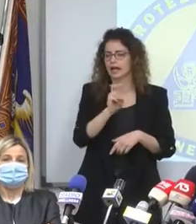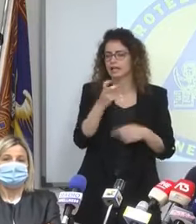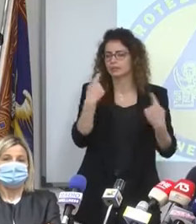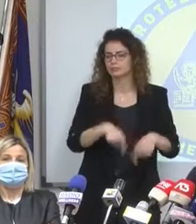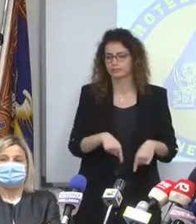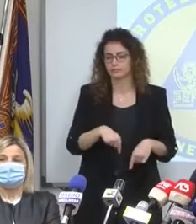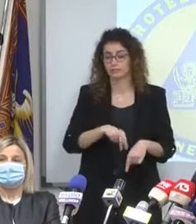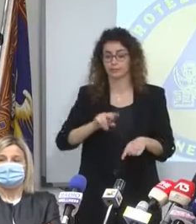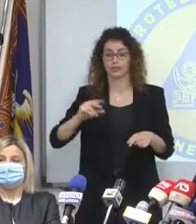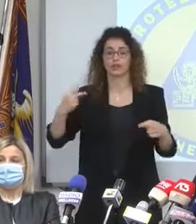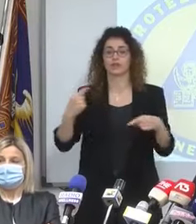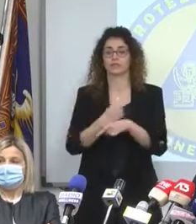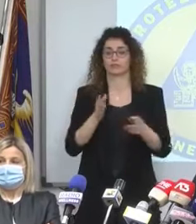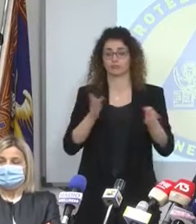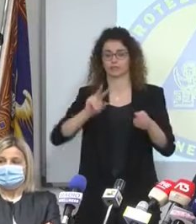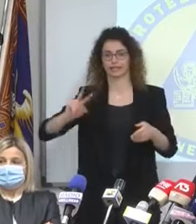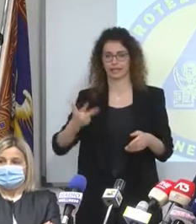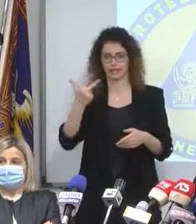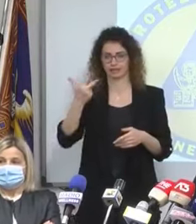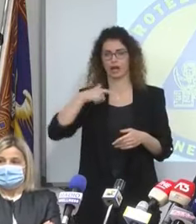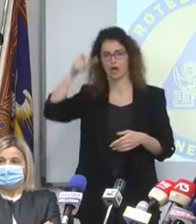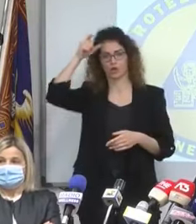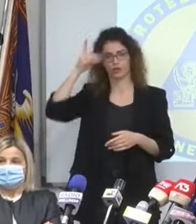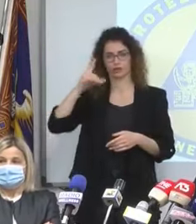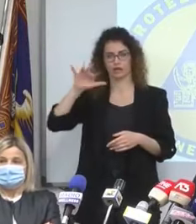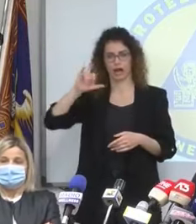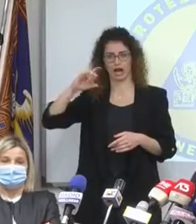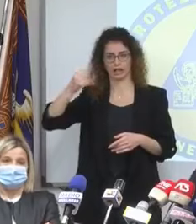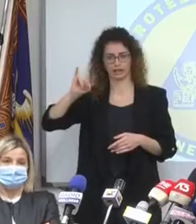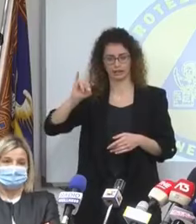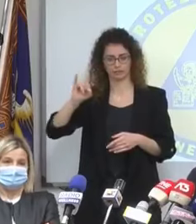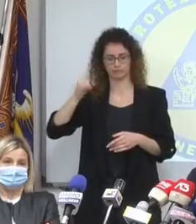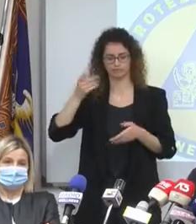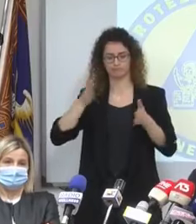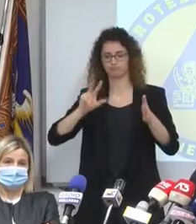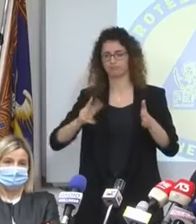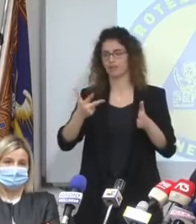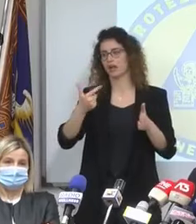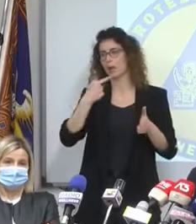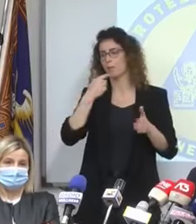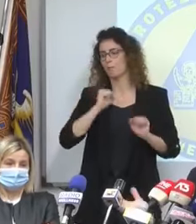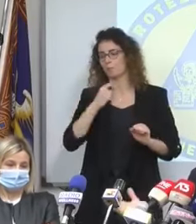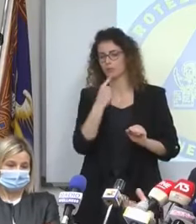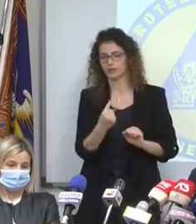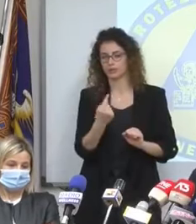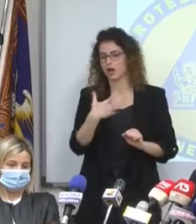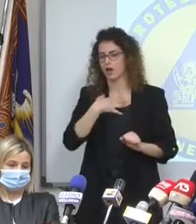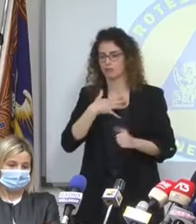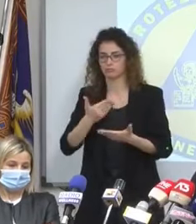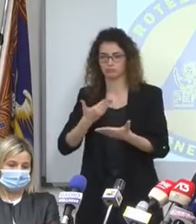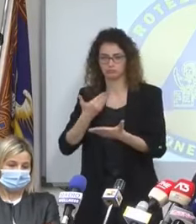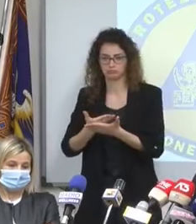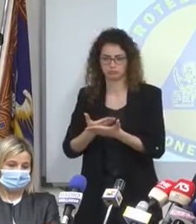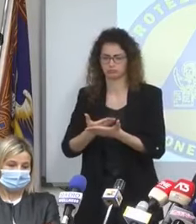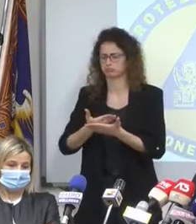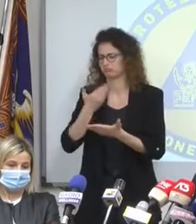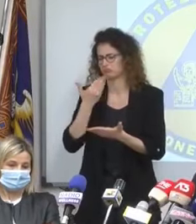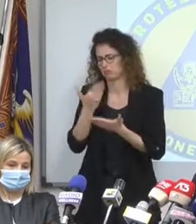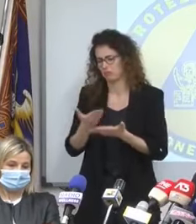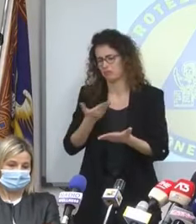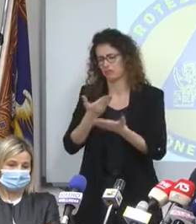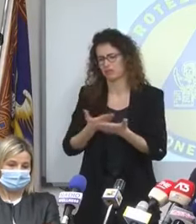Terza fase, arriva il governo Draghi, che fra l'altro è una terza fase che posso dire, noi l'abbiamo proposta, l'assessore l'ha proposta